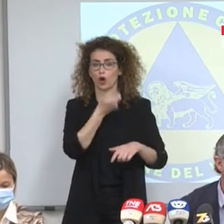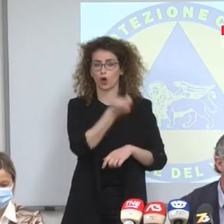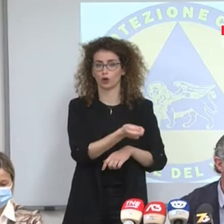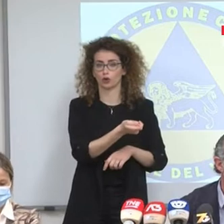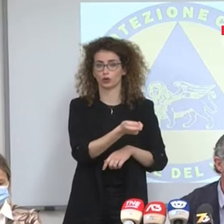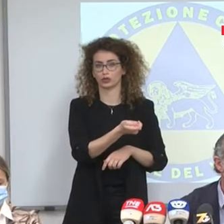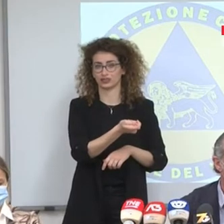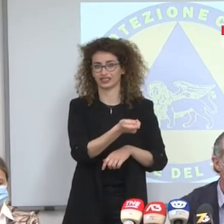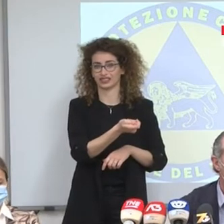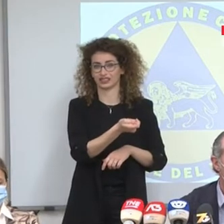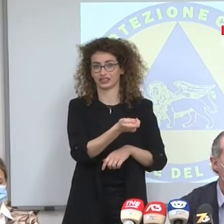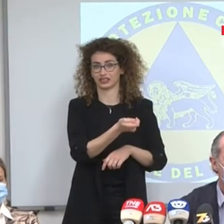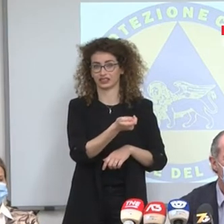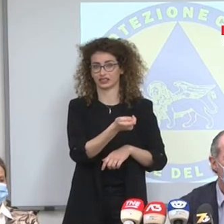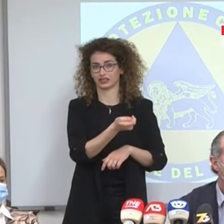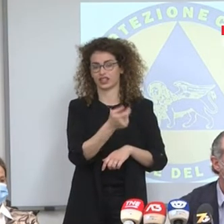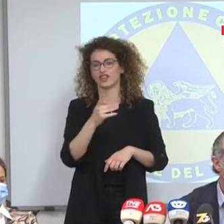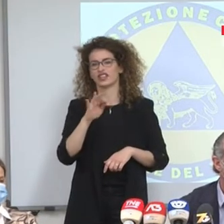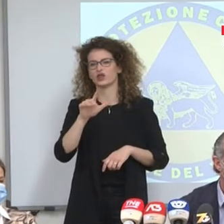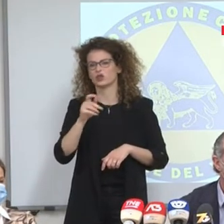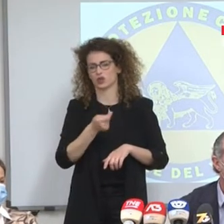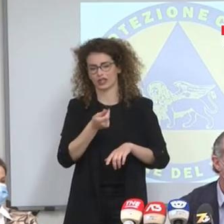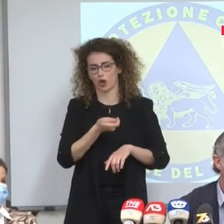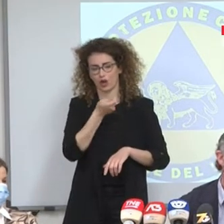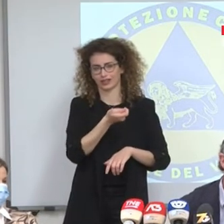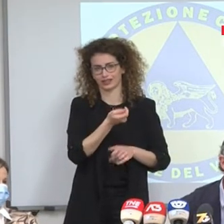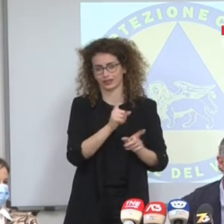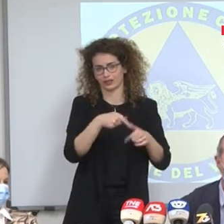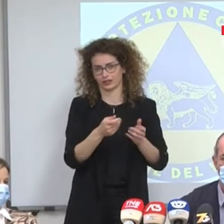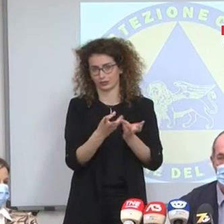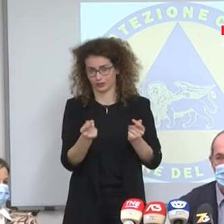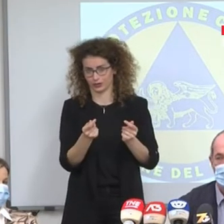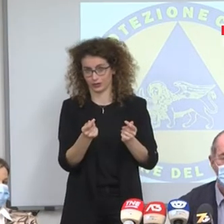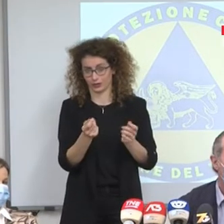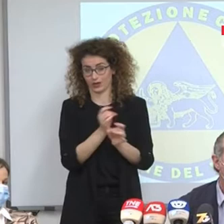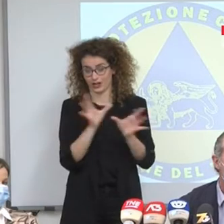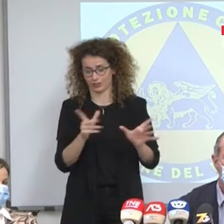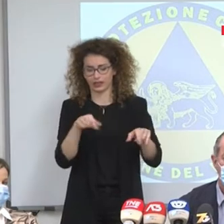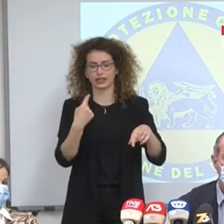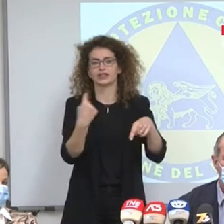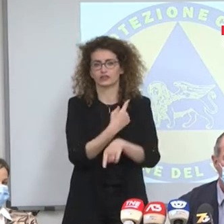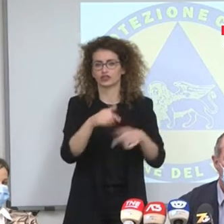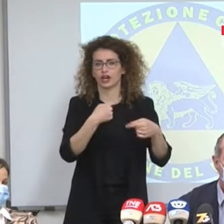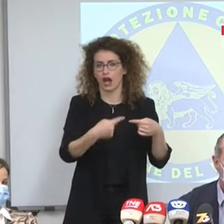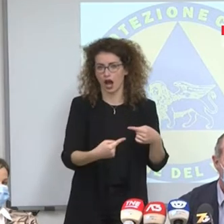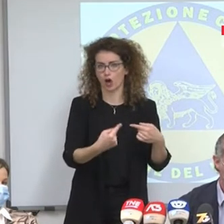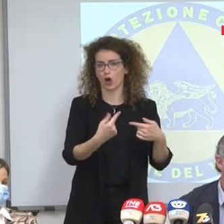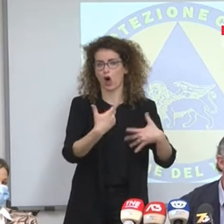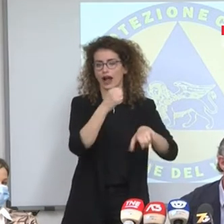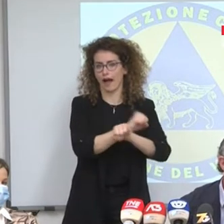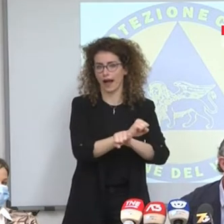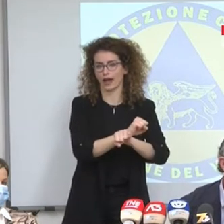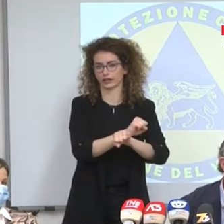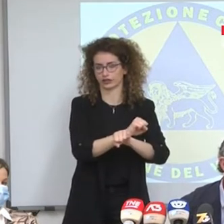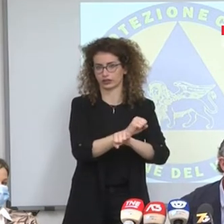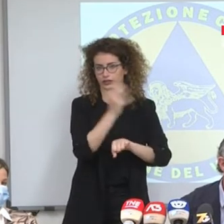di caustazione, fediussione, e poi è stato ritrattenuto in carcere. E speriamo di